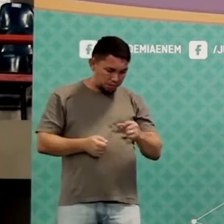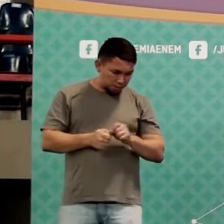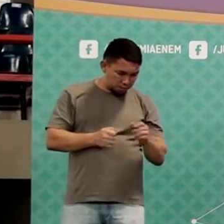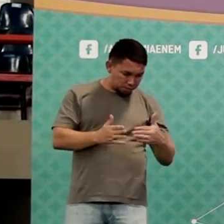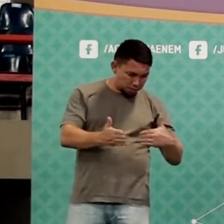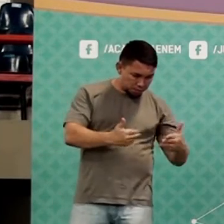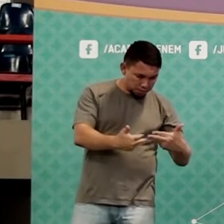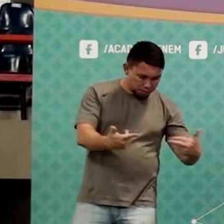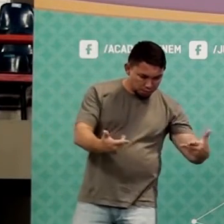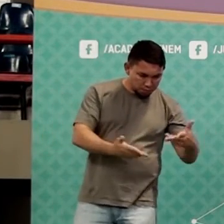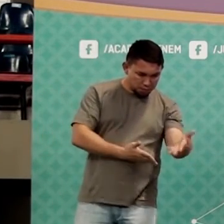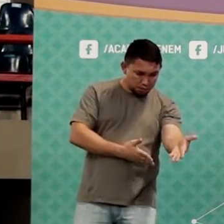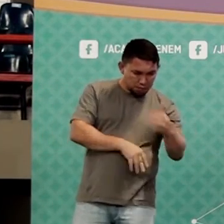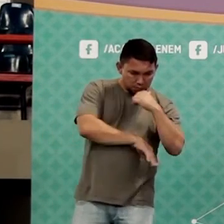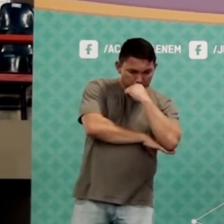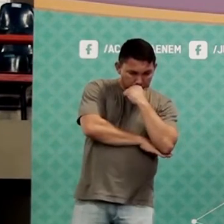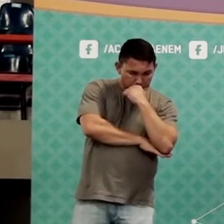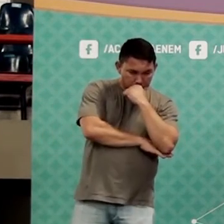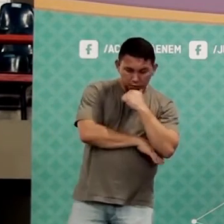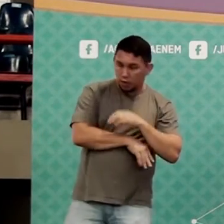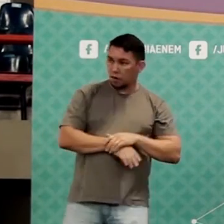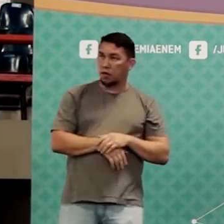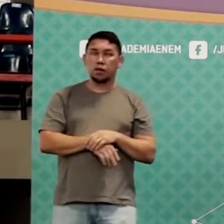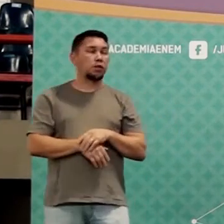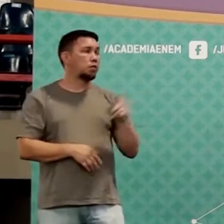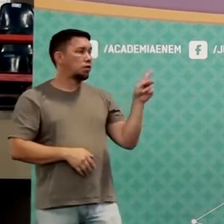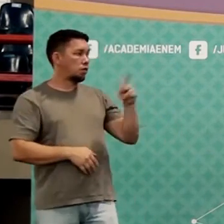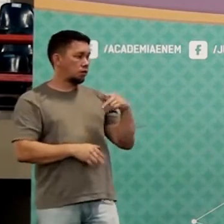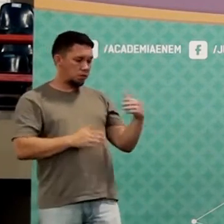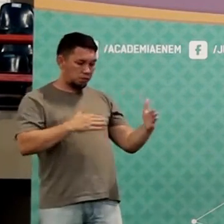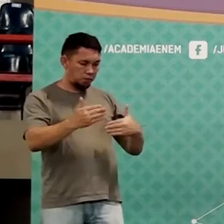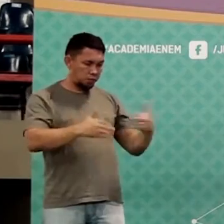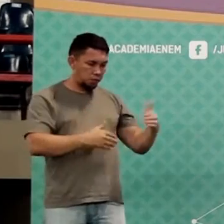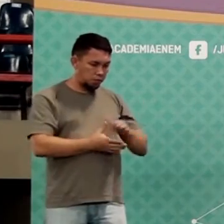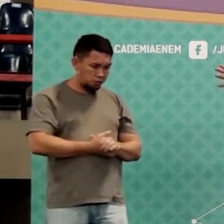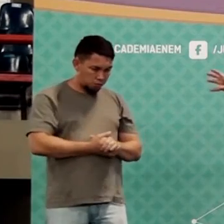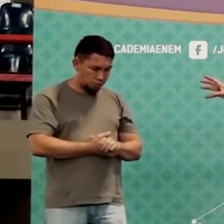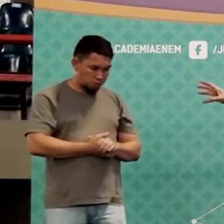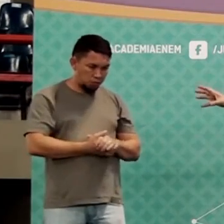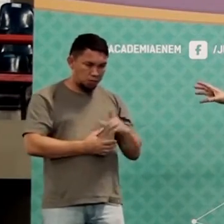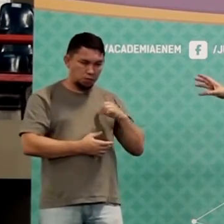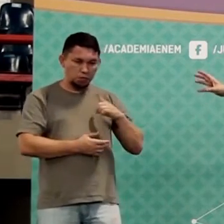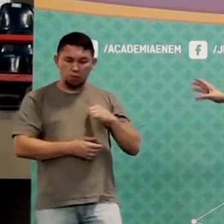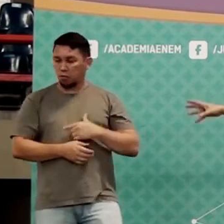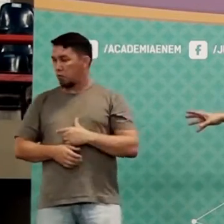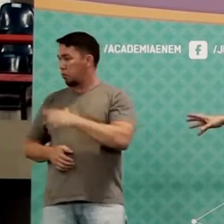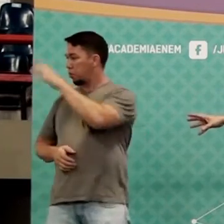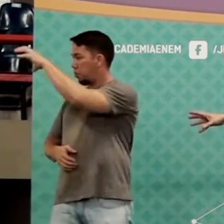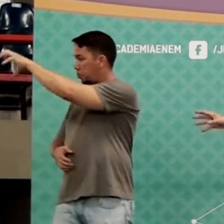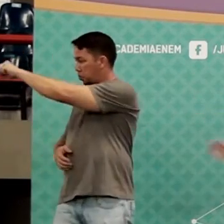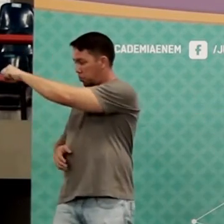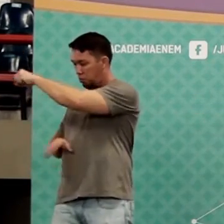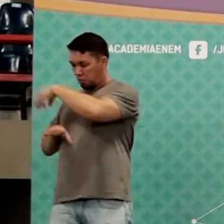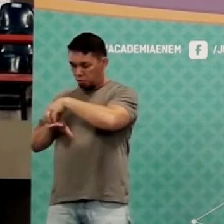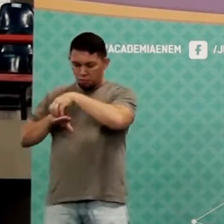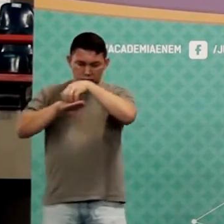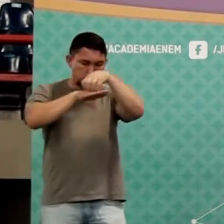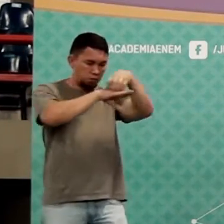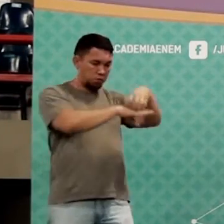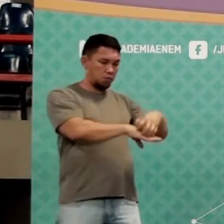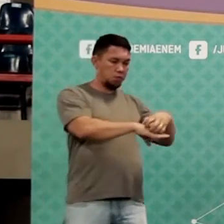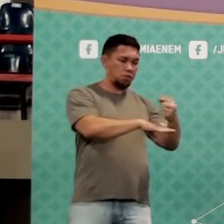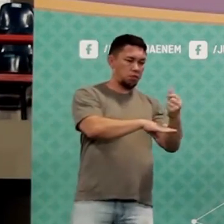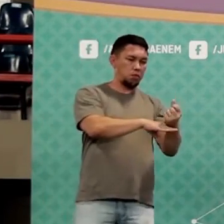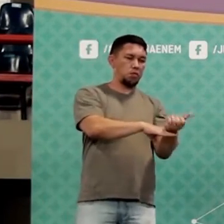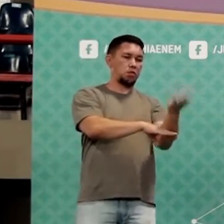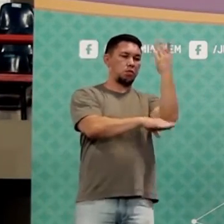matéria-prima. Professor, eu posso ganhar dinheiro só com matéria-prima? Pode, contanto que você tire a matéria-prima do local que ela vale pouco e leve para um local que ela